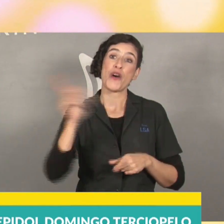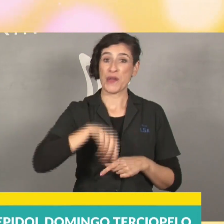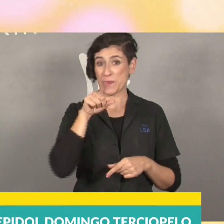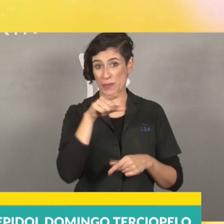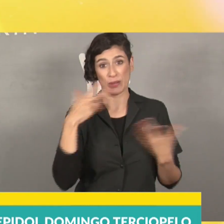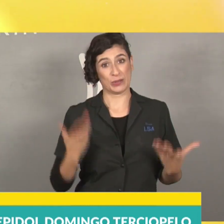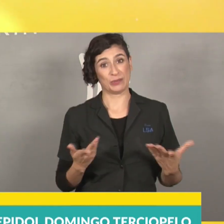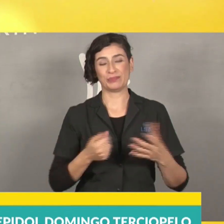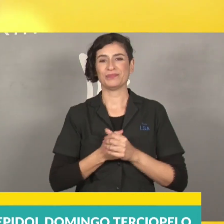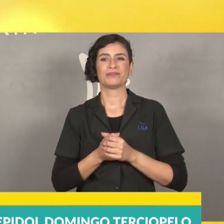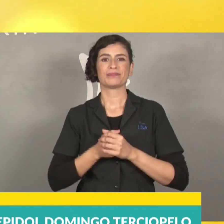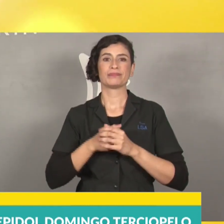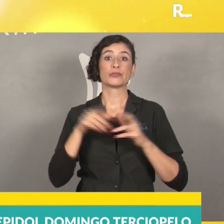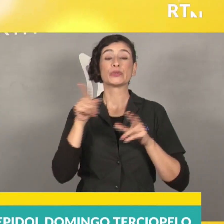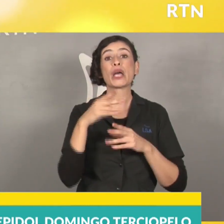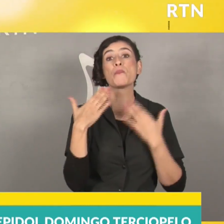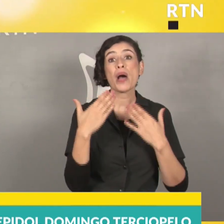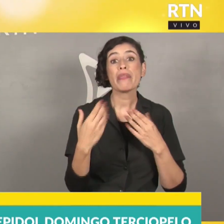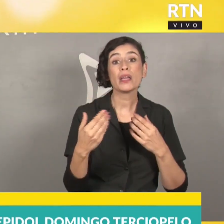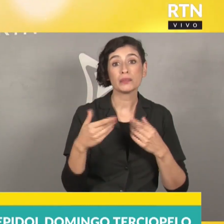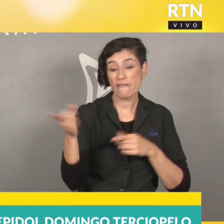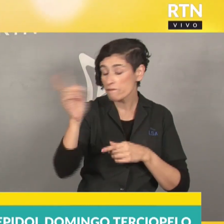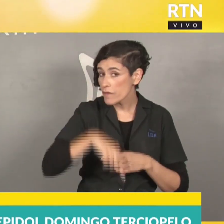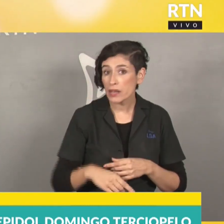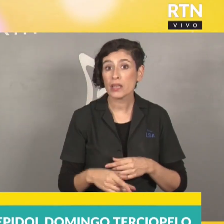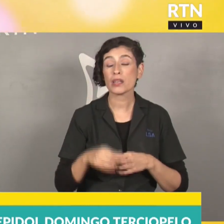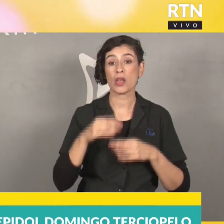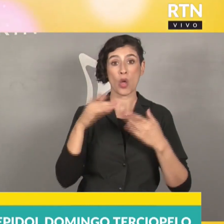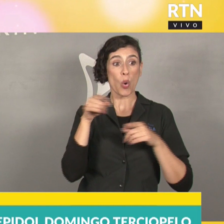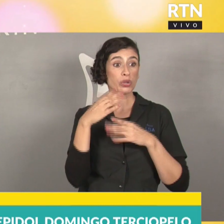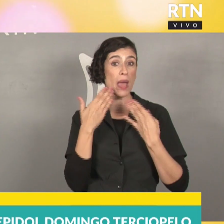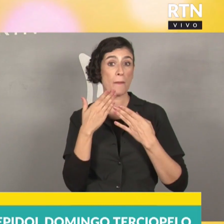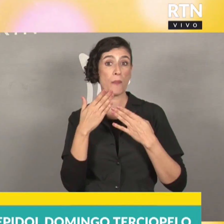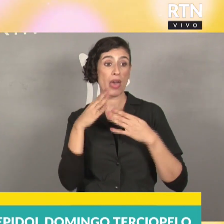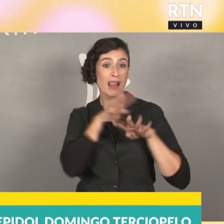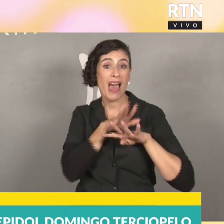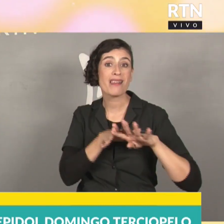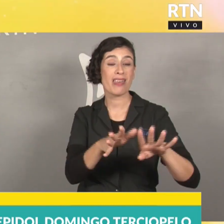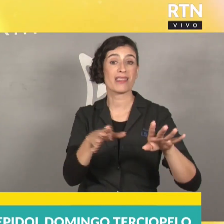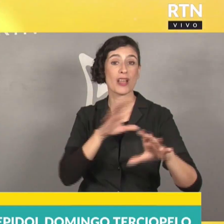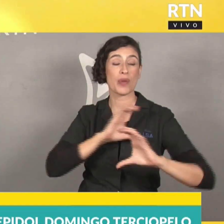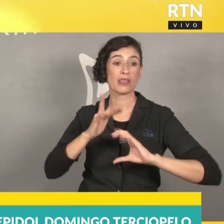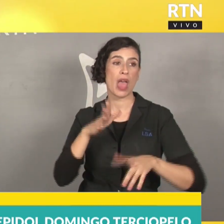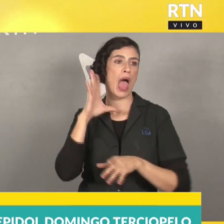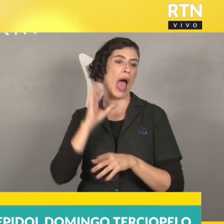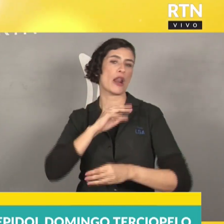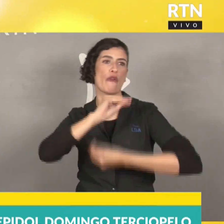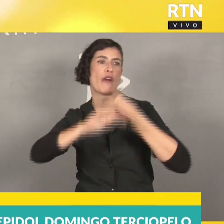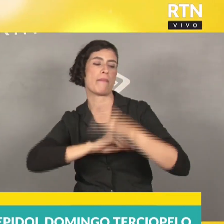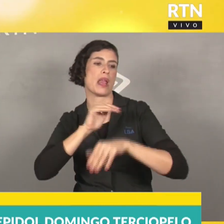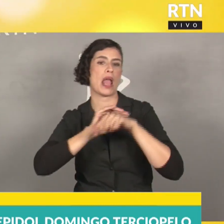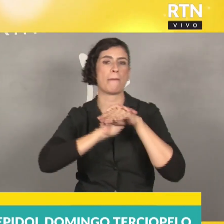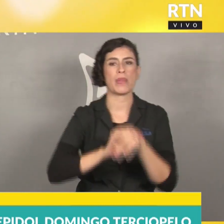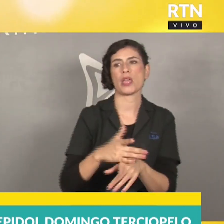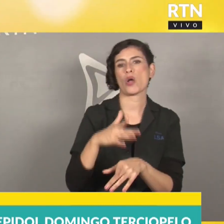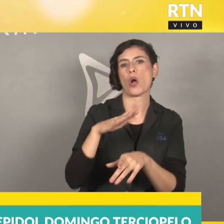todo lo que quieran comunicar acá en este espacio. En las redes ahí pueden entrar, pueden preguntar, digo, si tienen algún familiar, amigo, amiga,